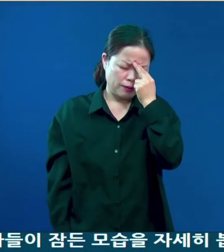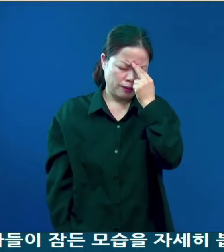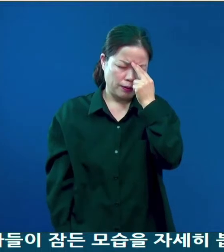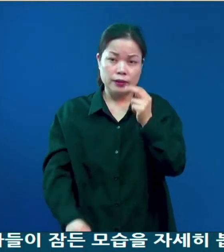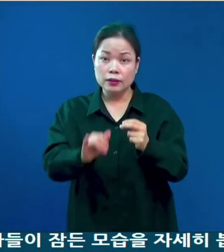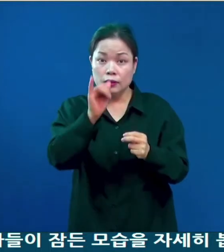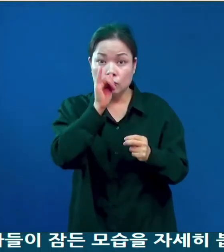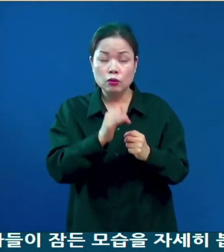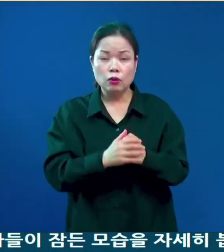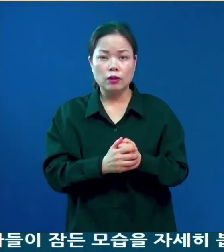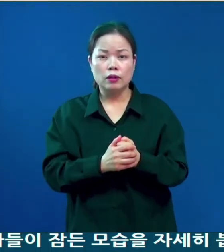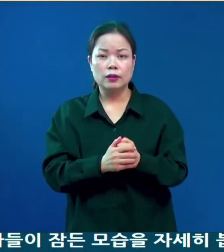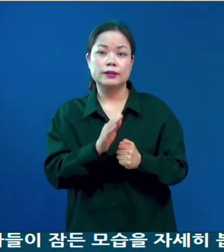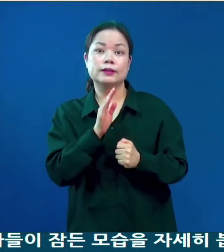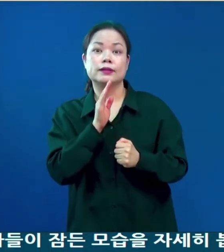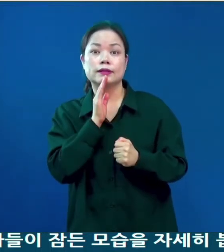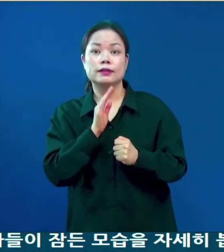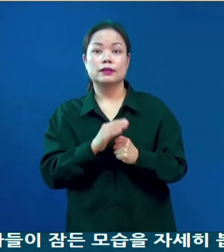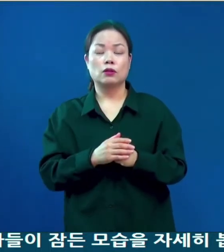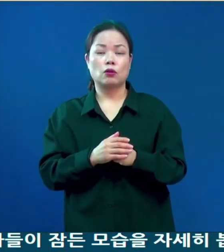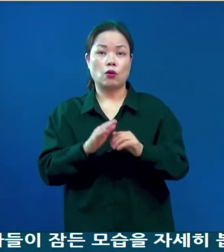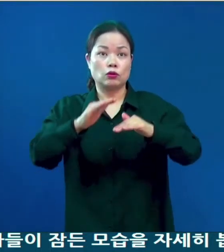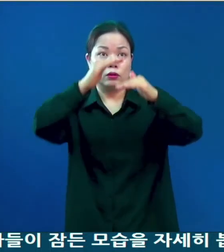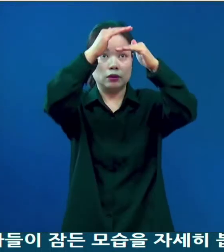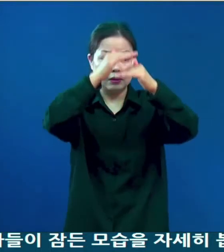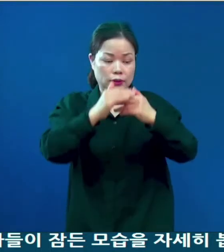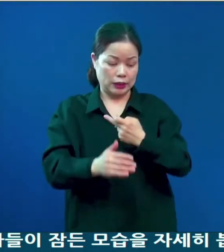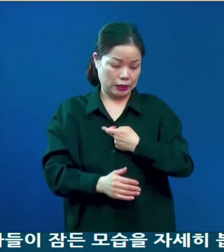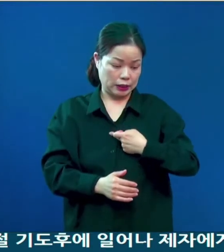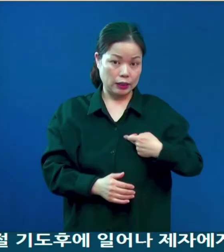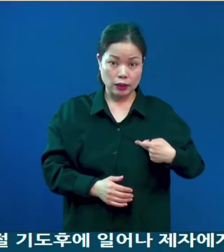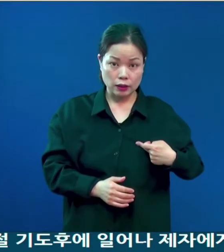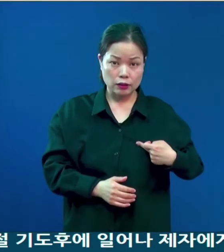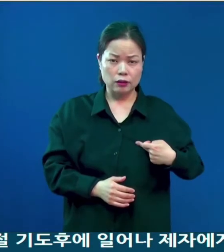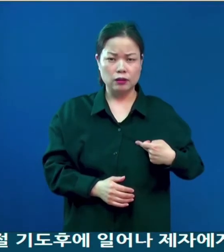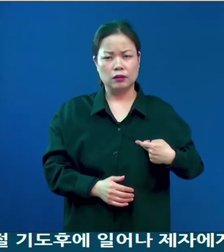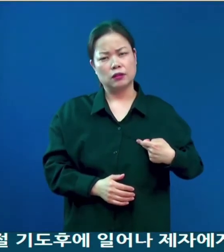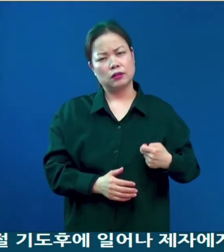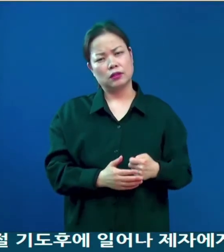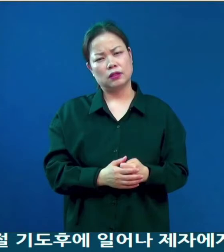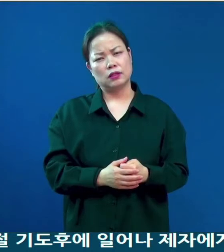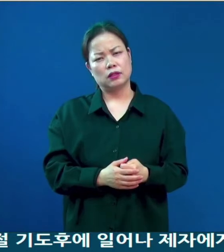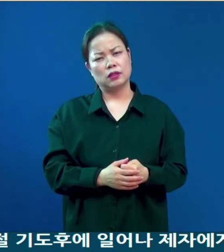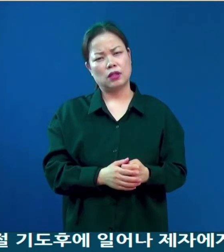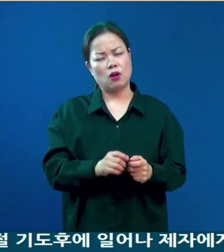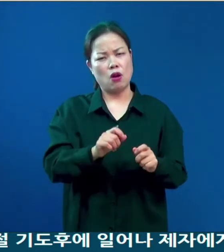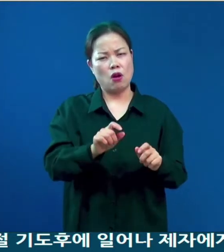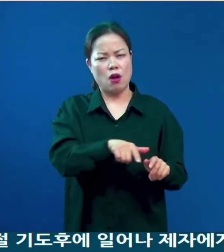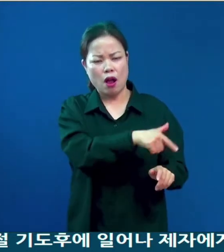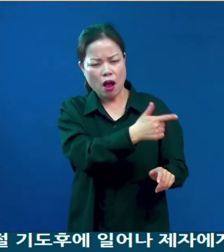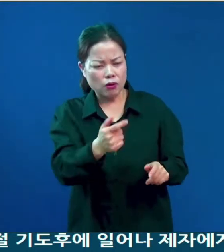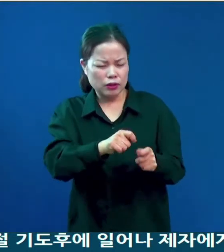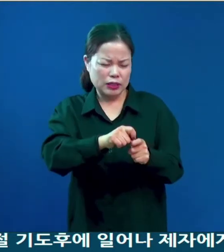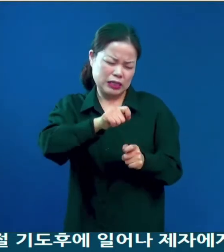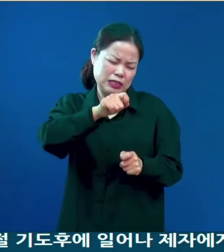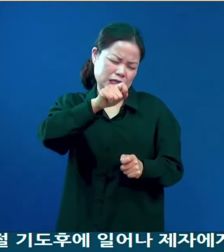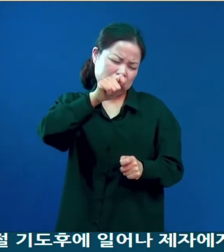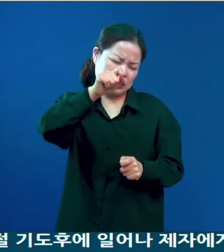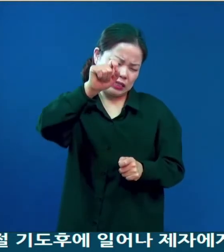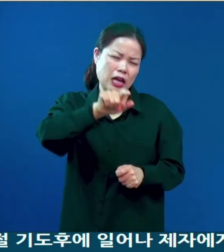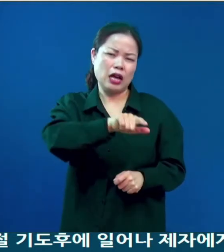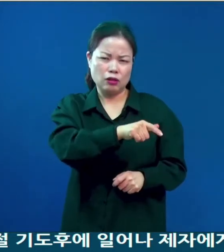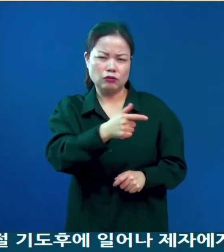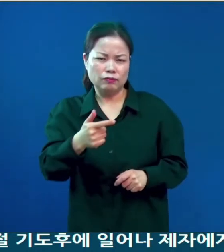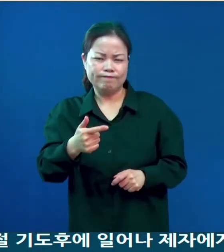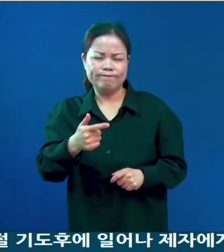것이죠. 실제로 오늘 본문의 제자들은 참 긴 하루예요. 목요일 하루 참 길었습니다.